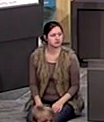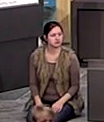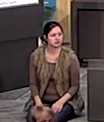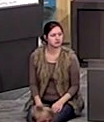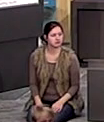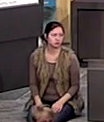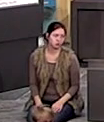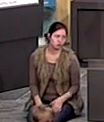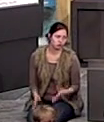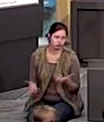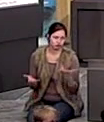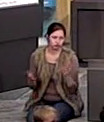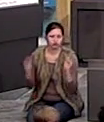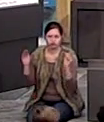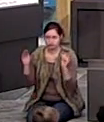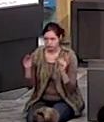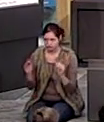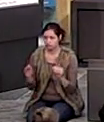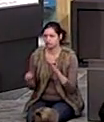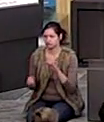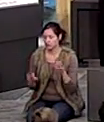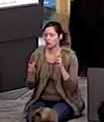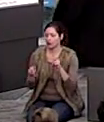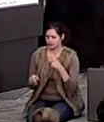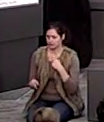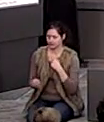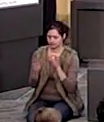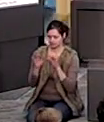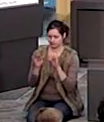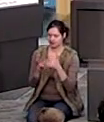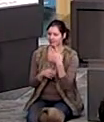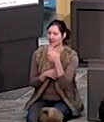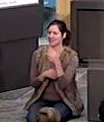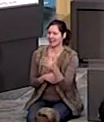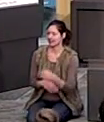Dat is een kleine minderheid. Oké, ik ga hier eventjes 95 intikken.